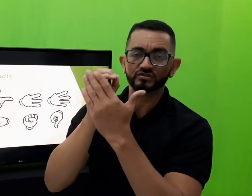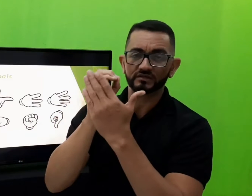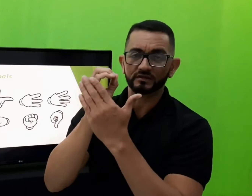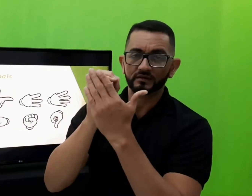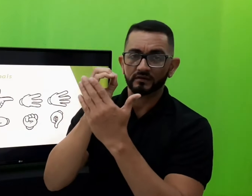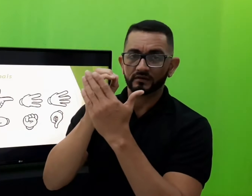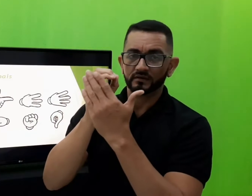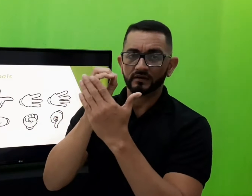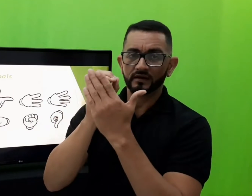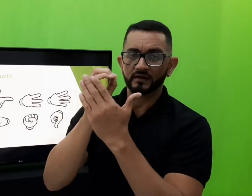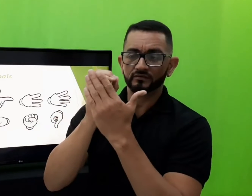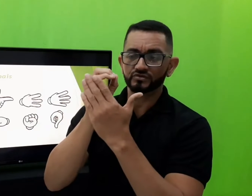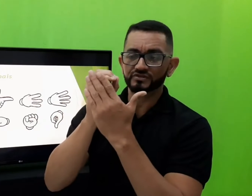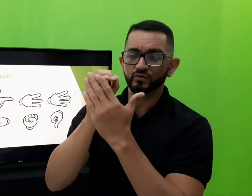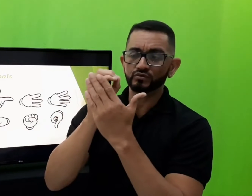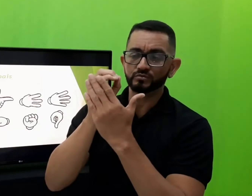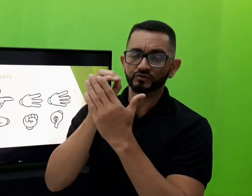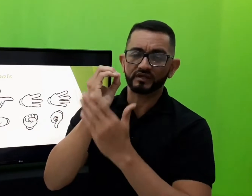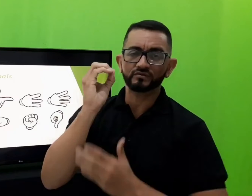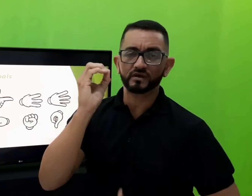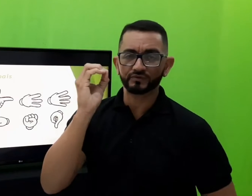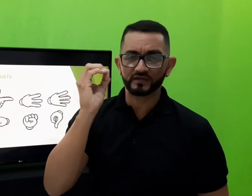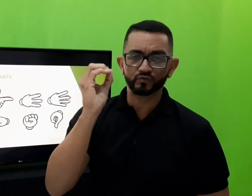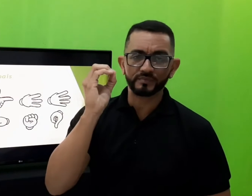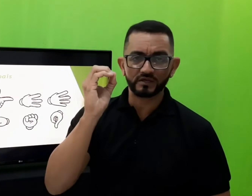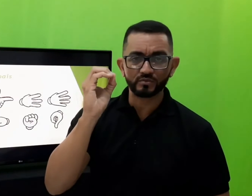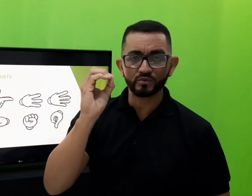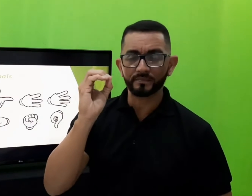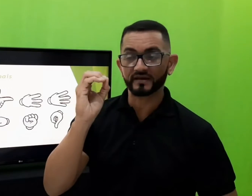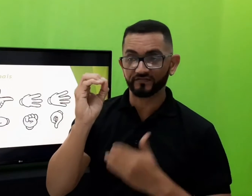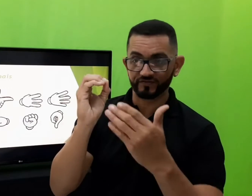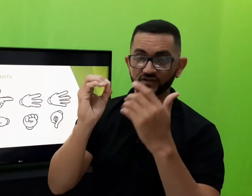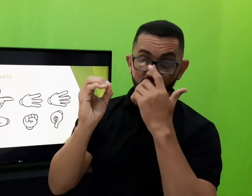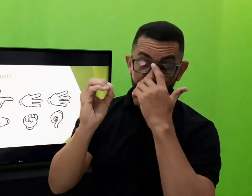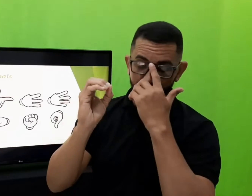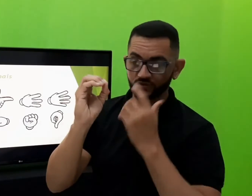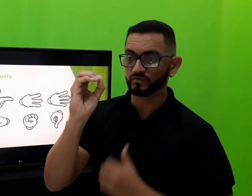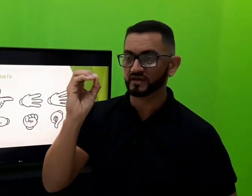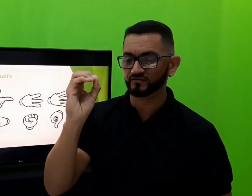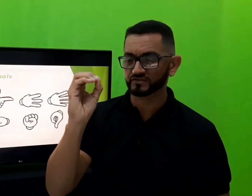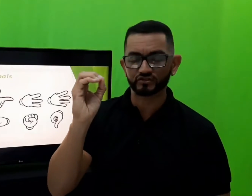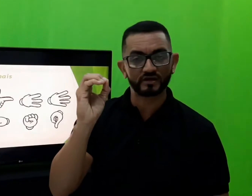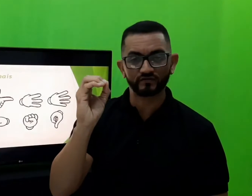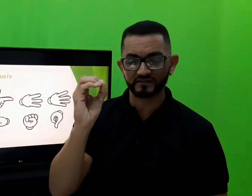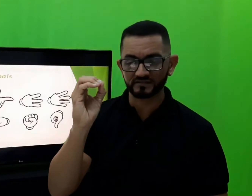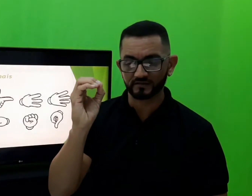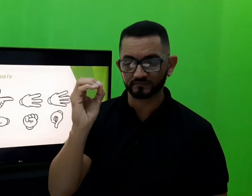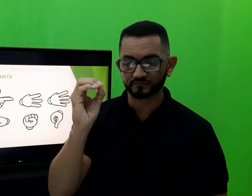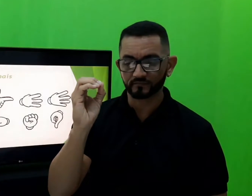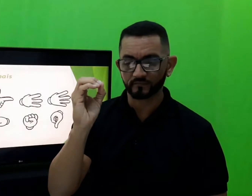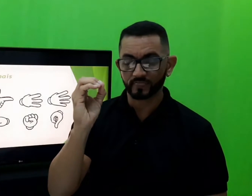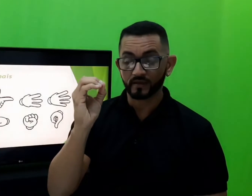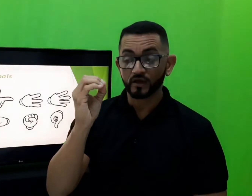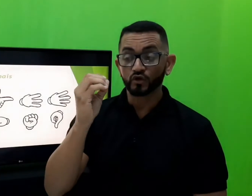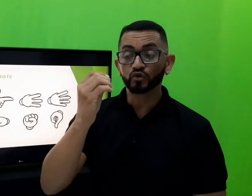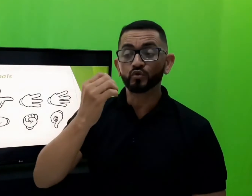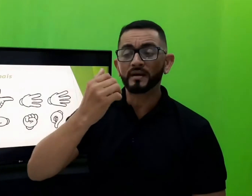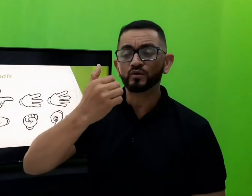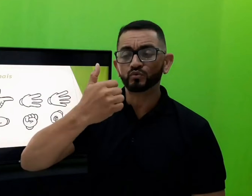costa do seu último dedo, que é o dedo mínimo, para frente da pessoa com quem você está conversando. Número